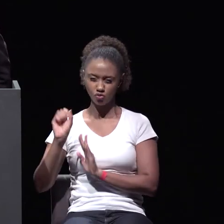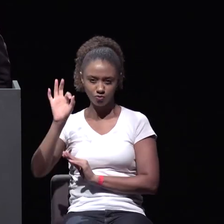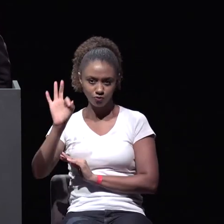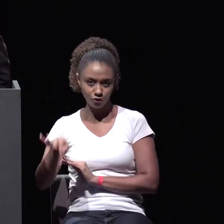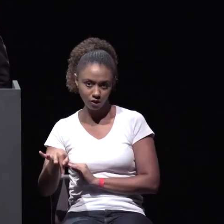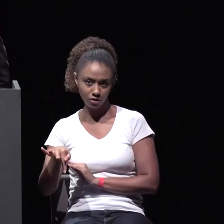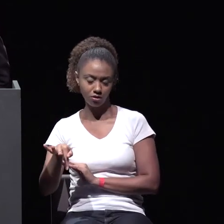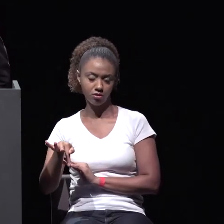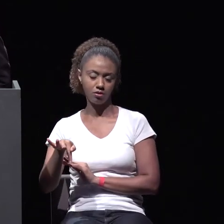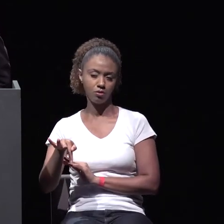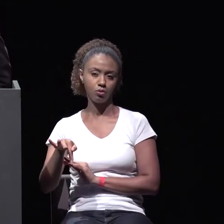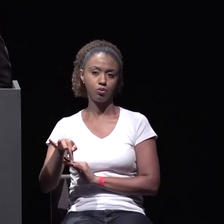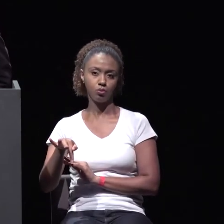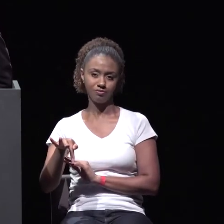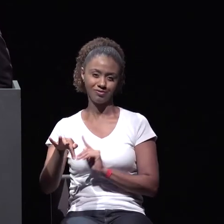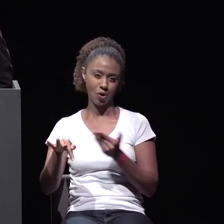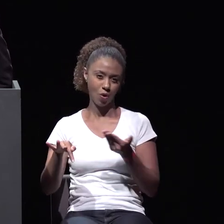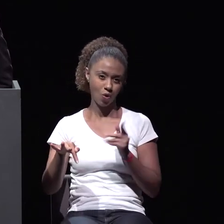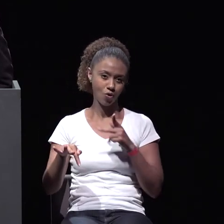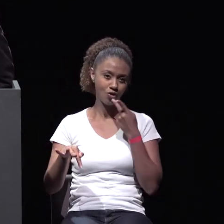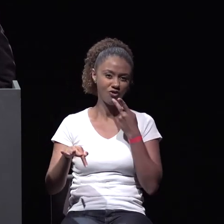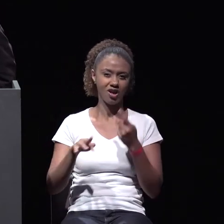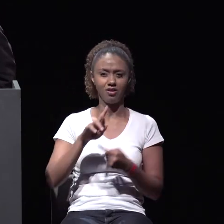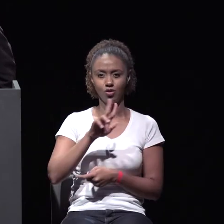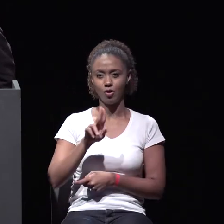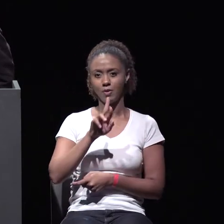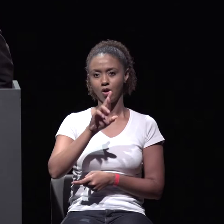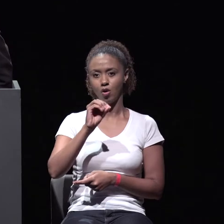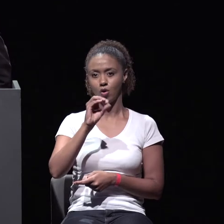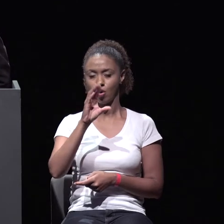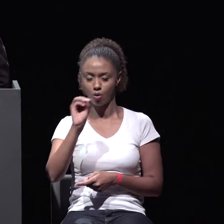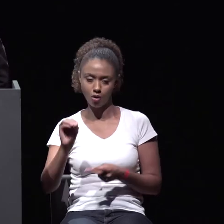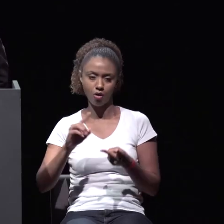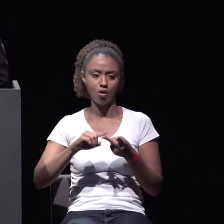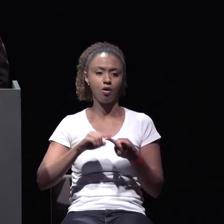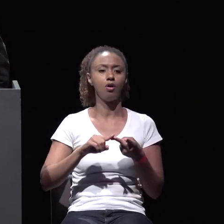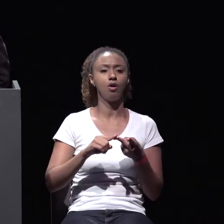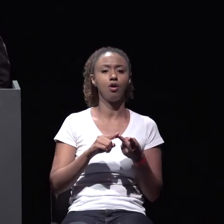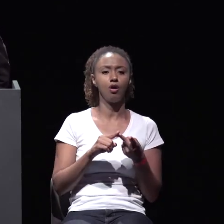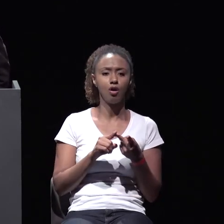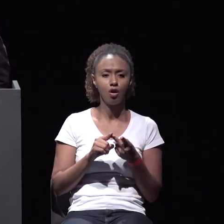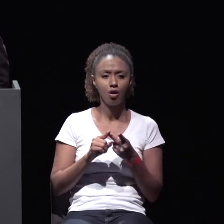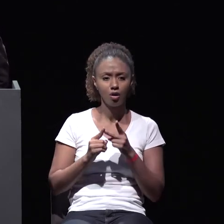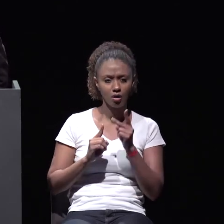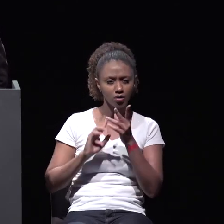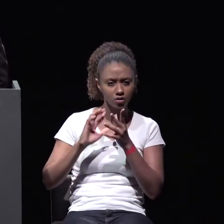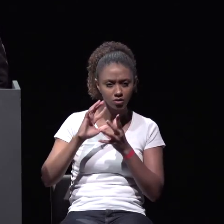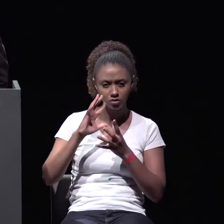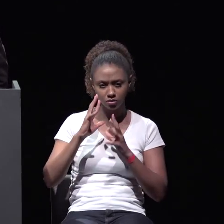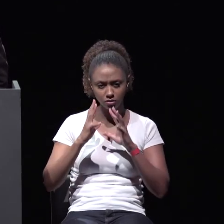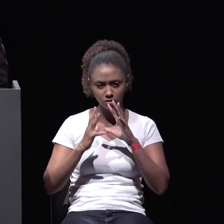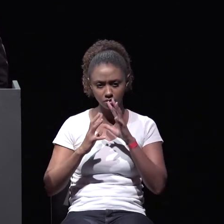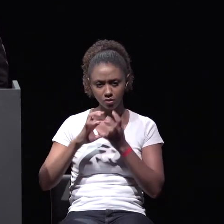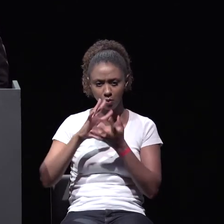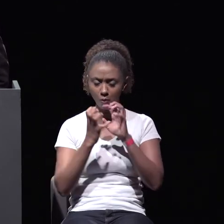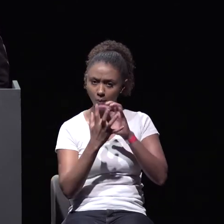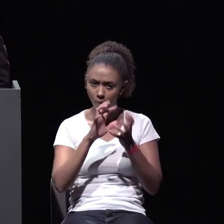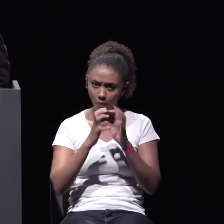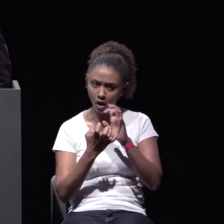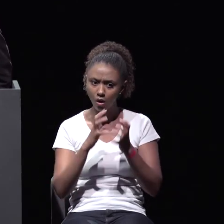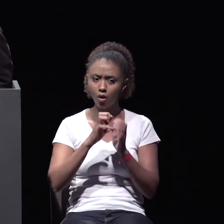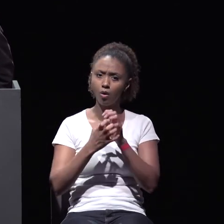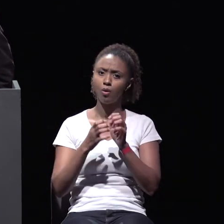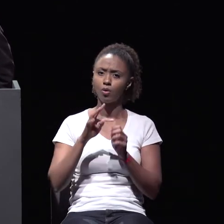gente classifica como rococó como barroco tardio não é é com o modernismo na ideia de que